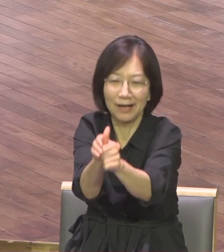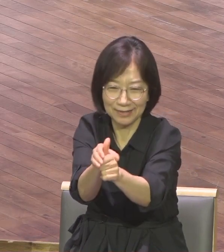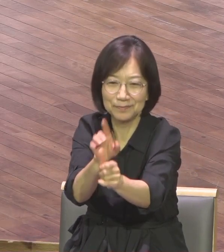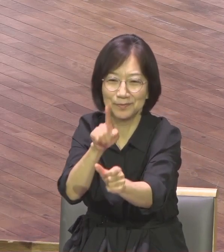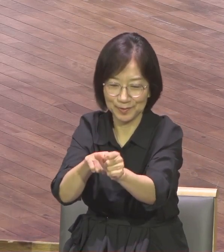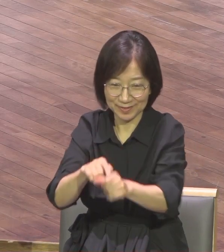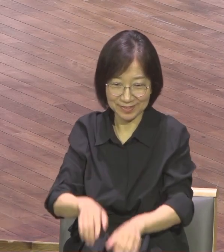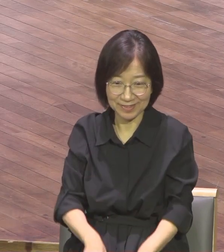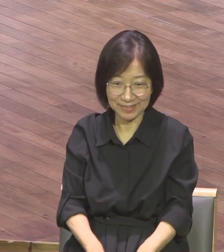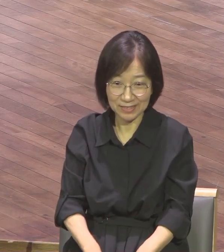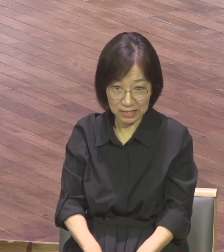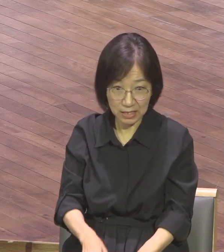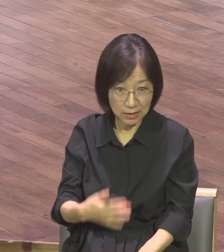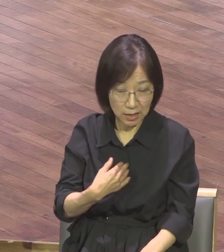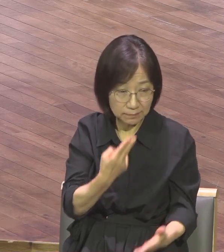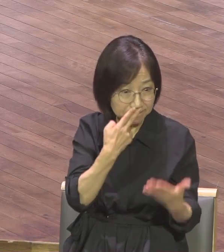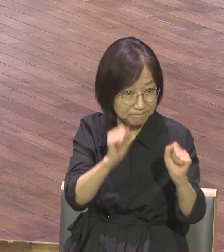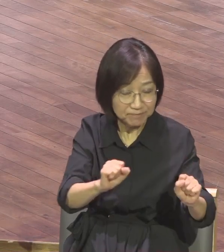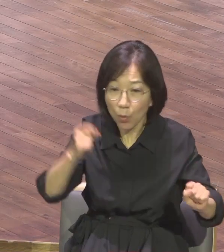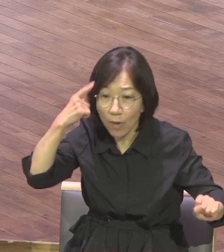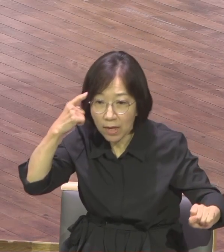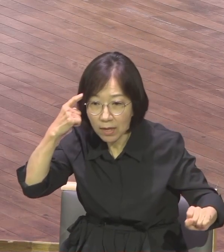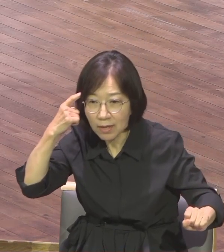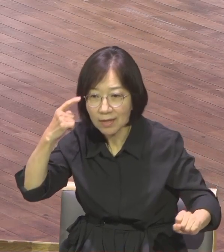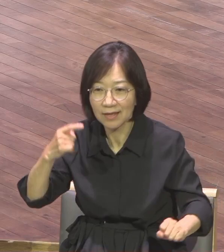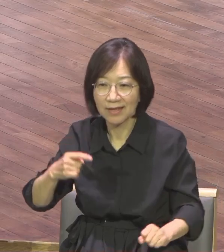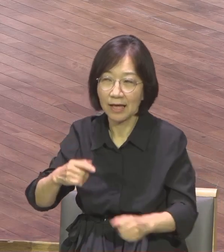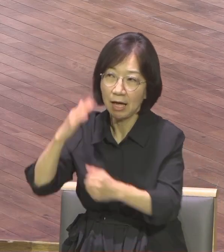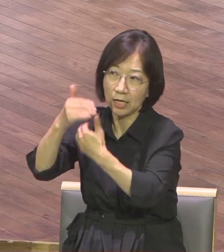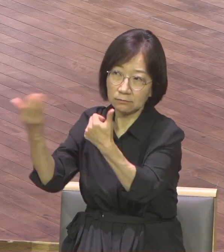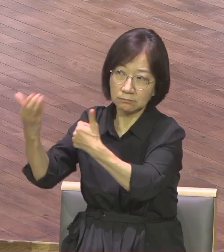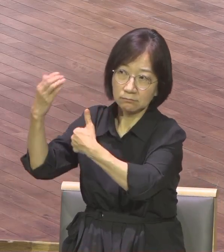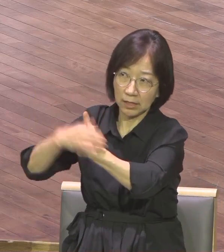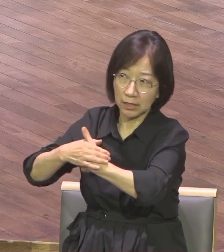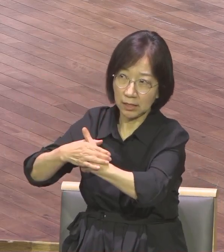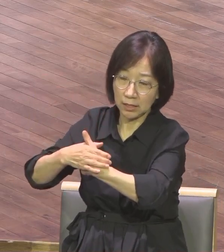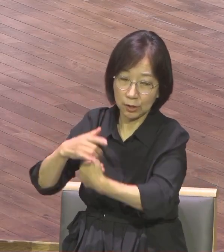살아있는 게 생정명, 살아있는 게 사명 있는 거예요.